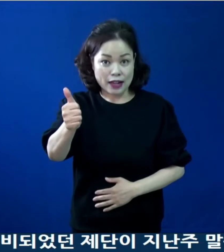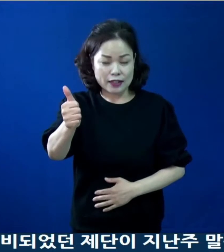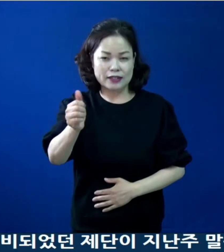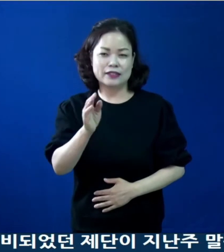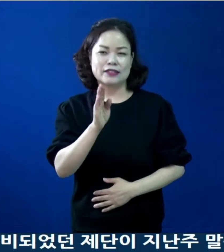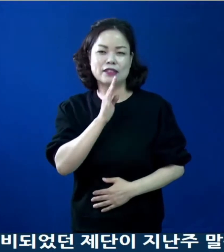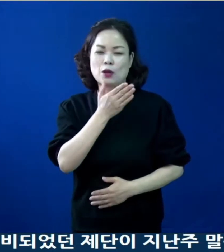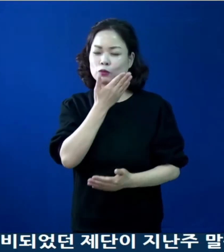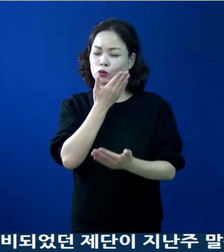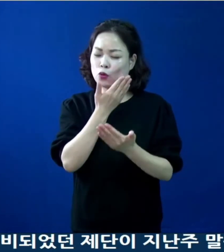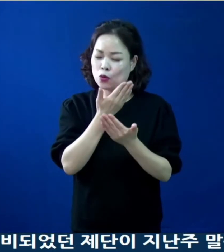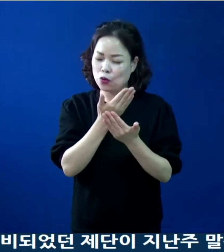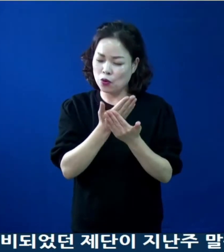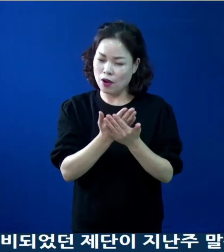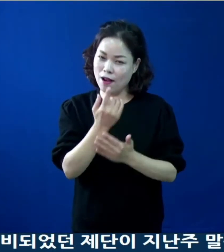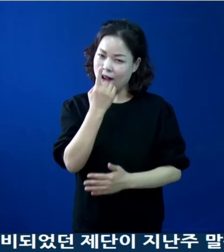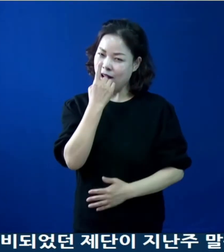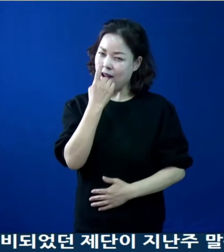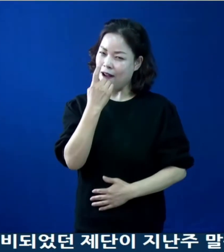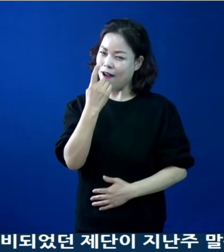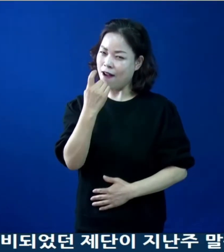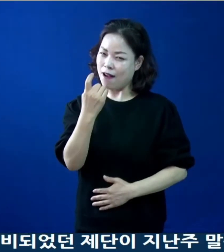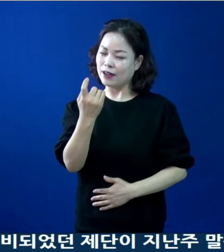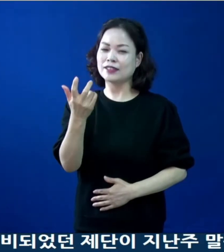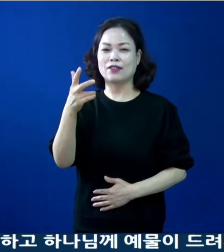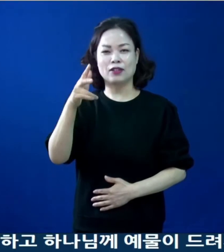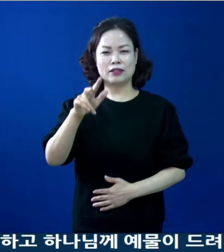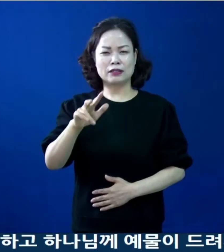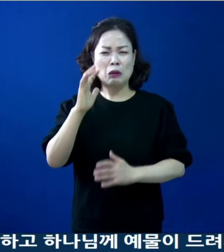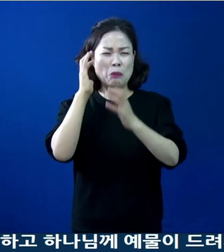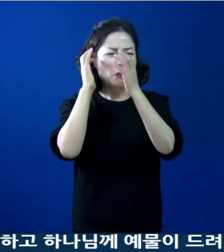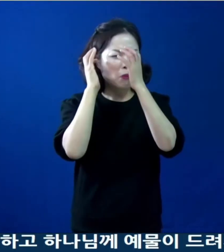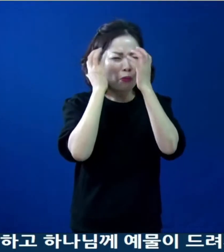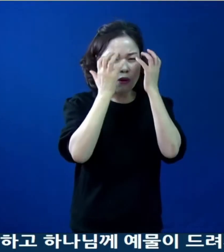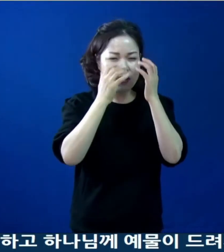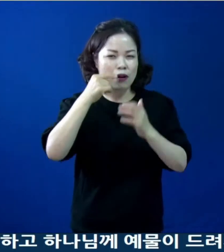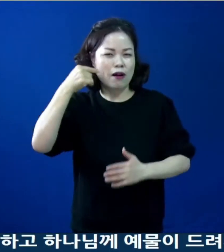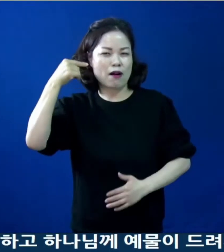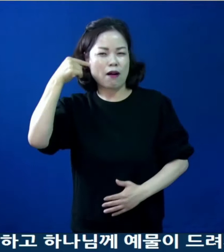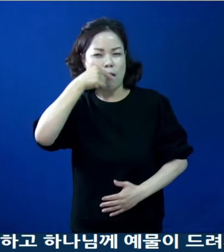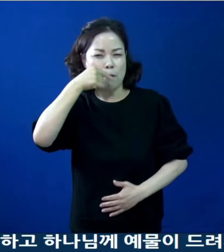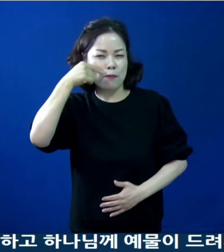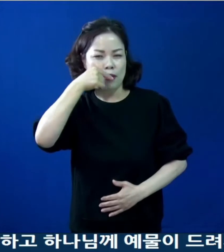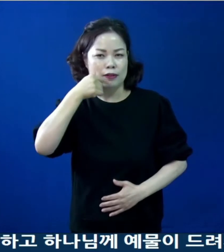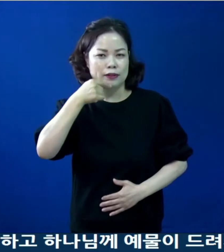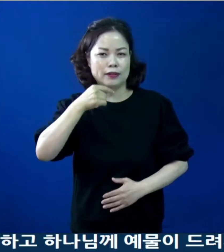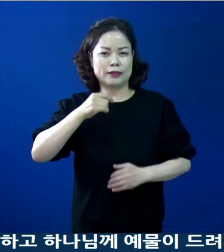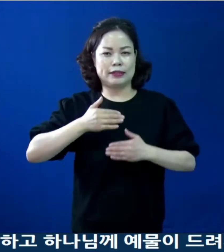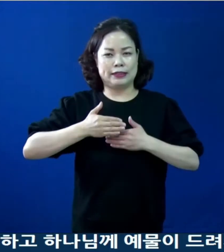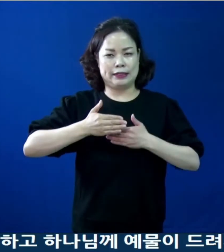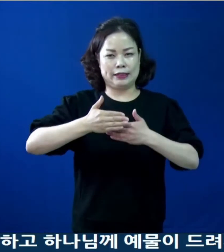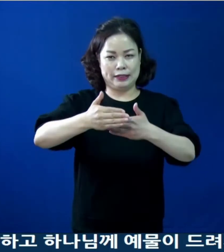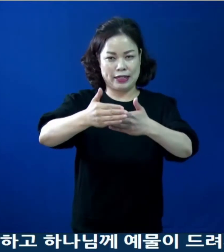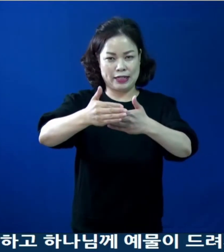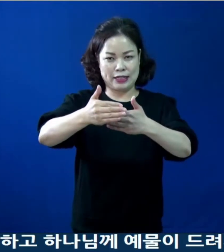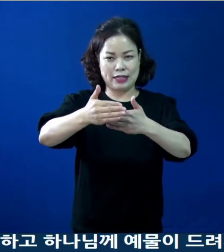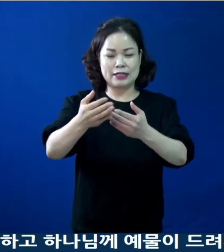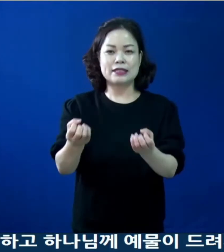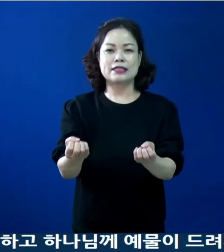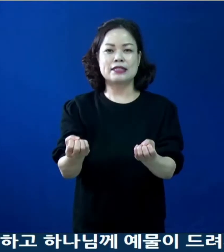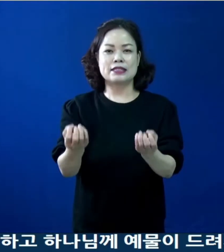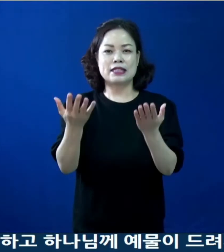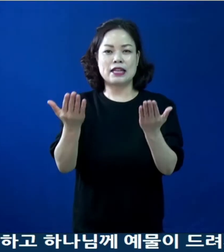참 존귀하고 멋진, 그렇지만 복잡하고 엄격하게 진행되어야 되는